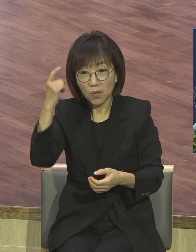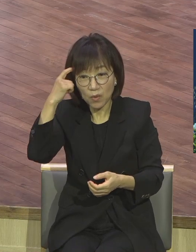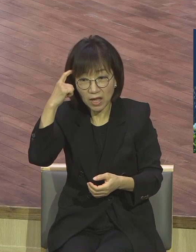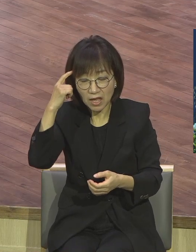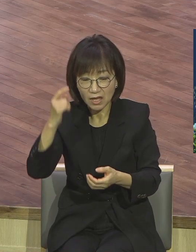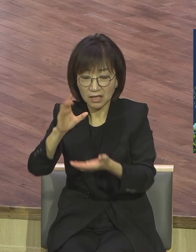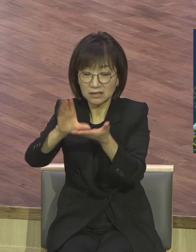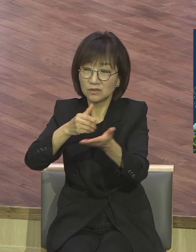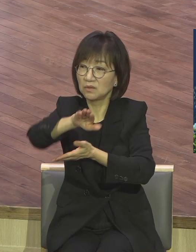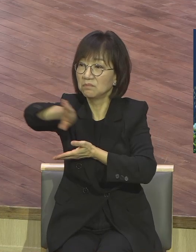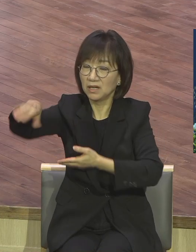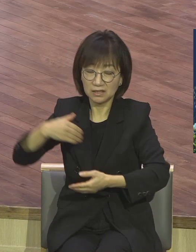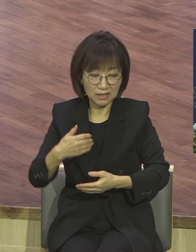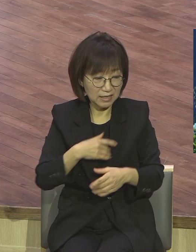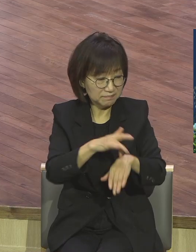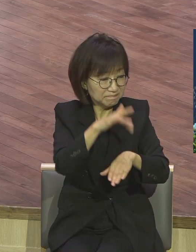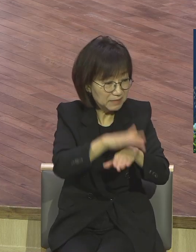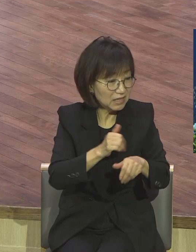습관대로.